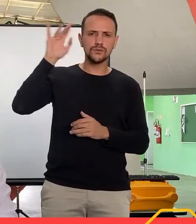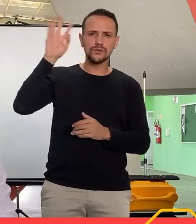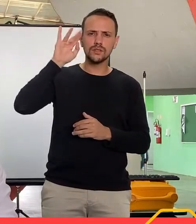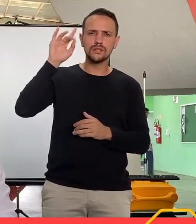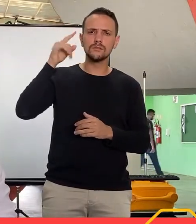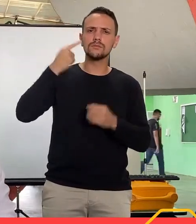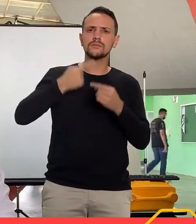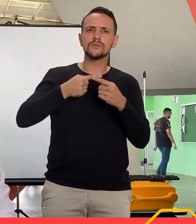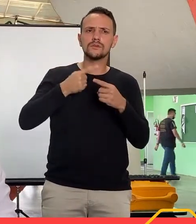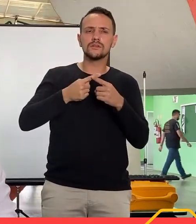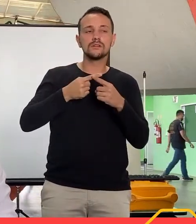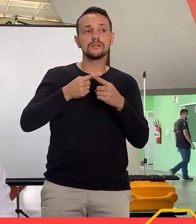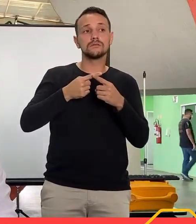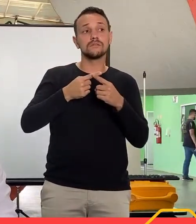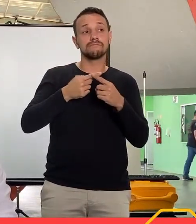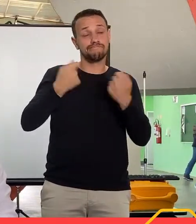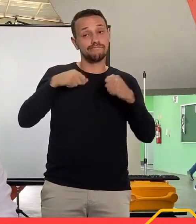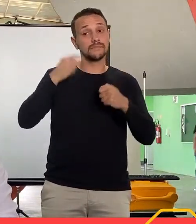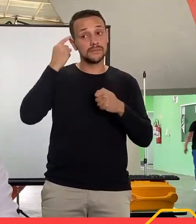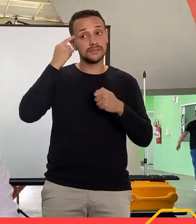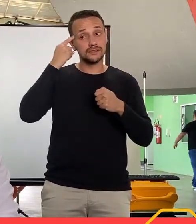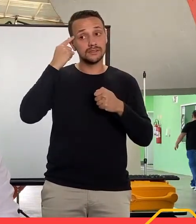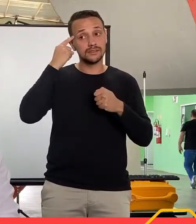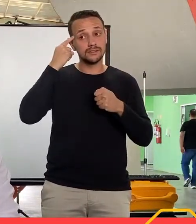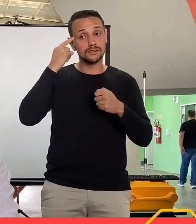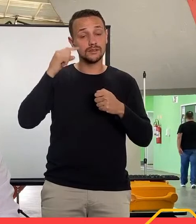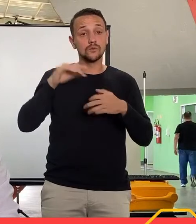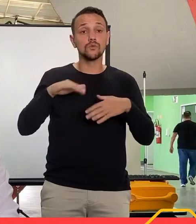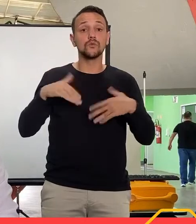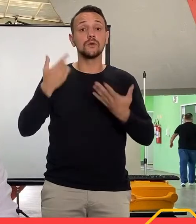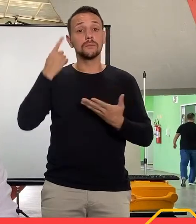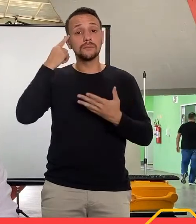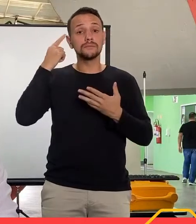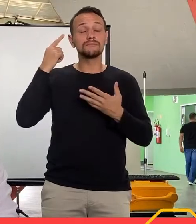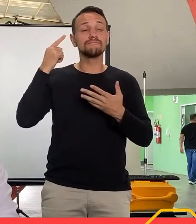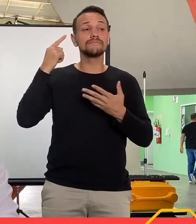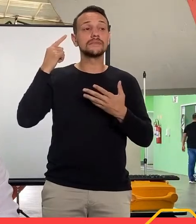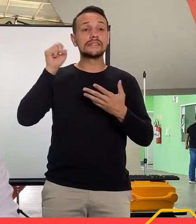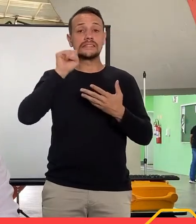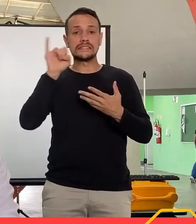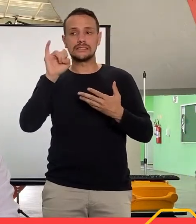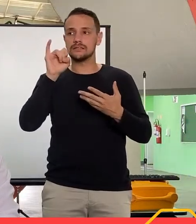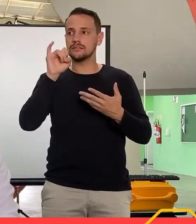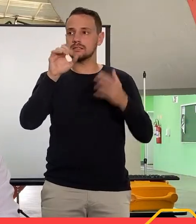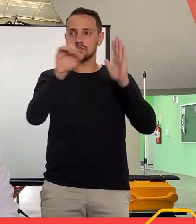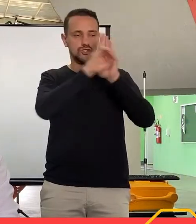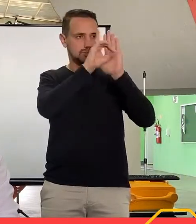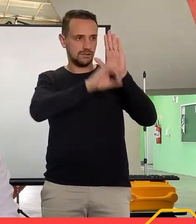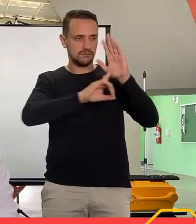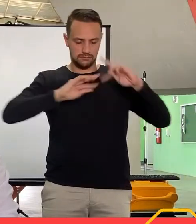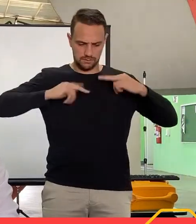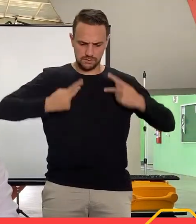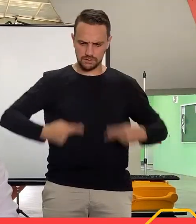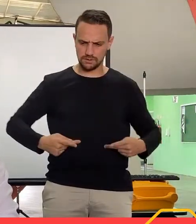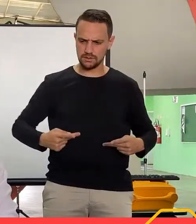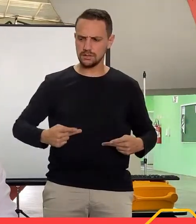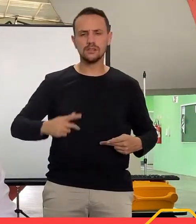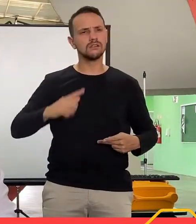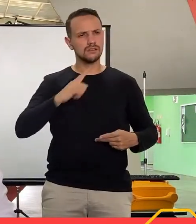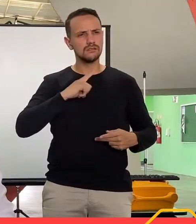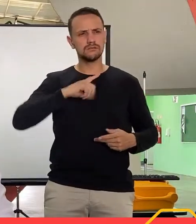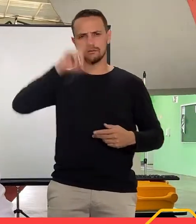uma questão a considerar. Né? Então, essa questão dos direitos humanos, ela tem